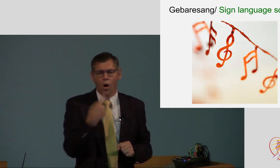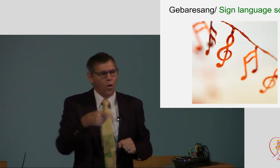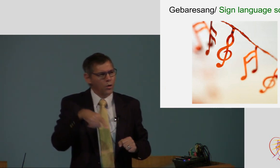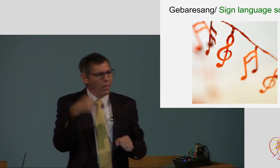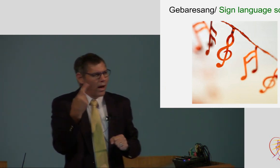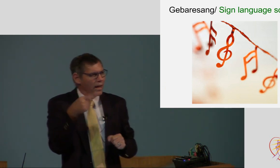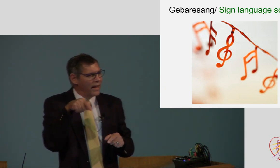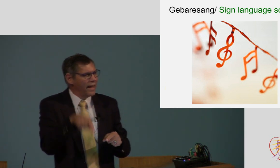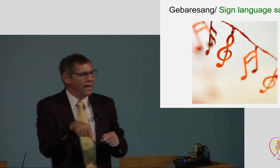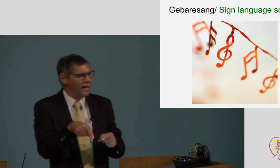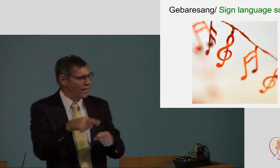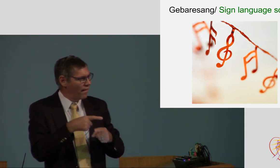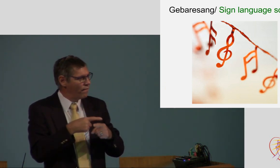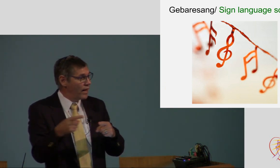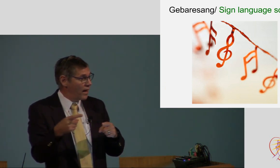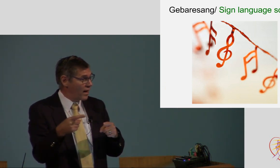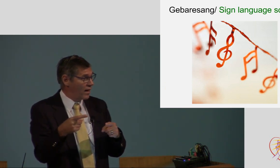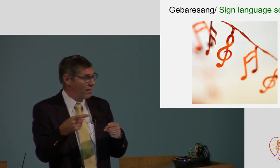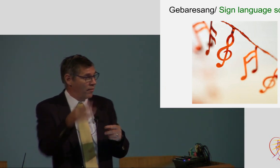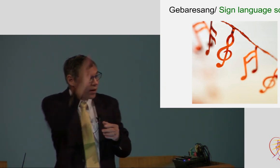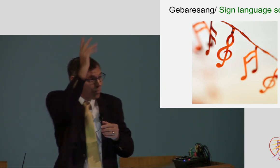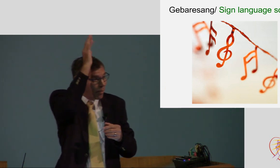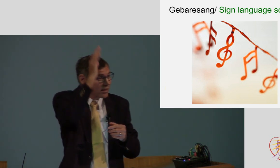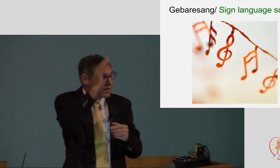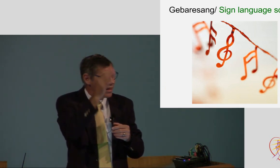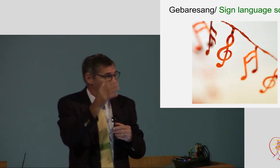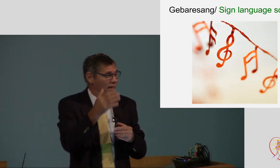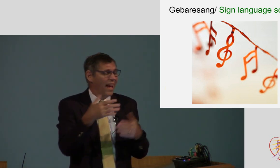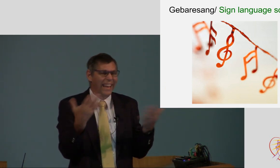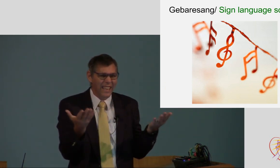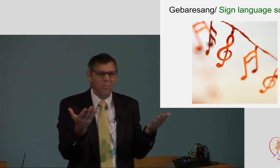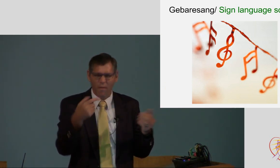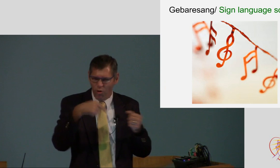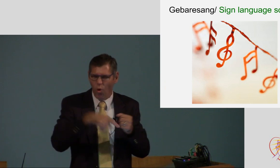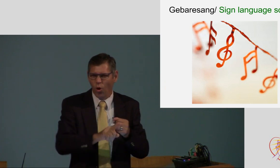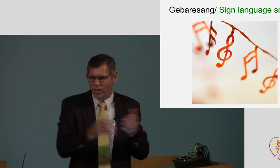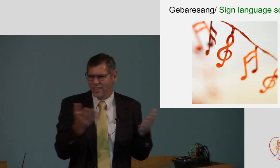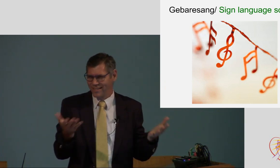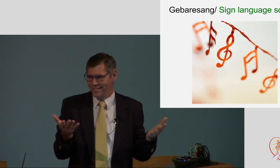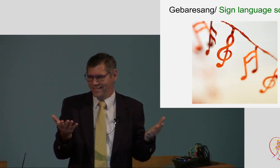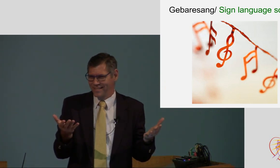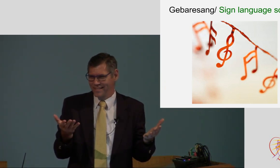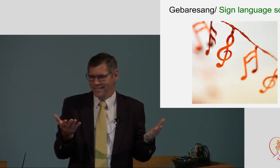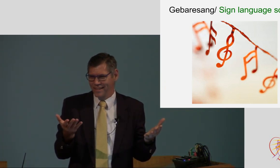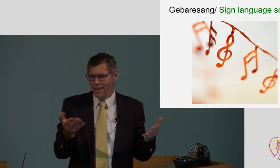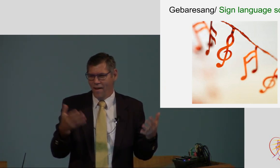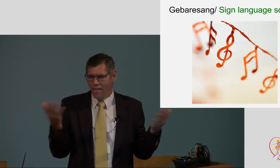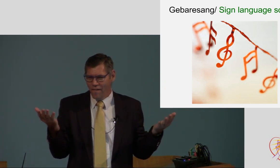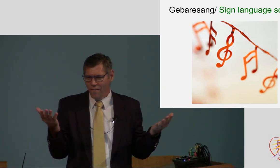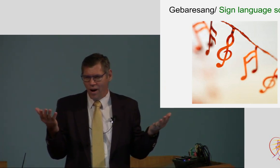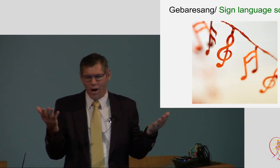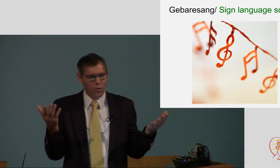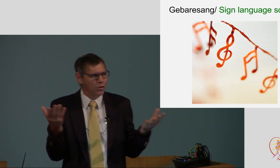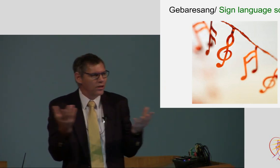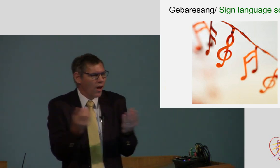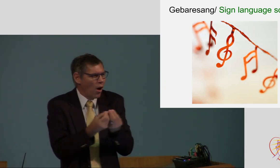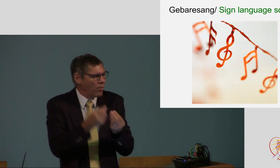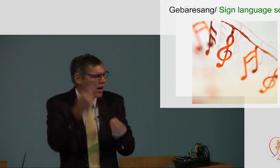Ons begin hierdie week van Pinkster, eintlik maar vanoggend, waar ons saam gaan